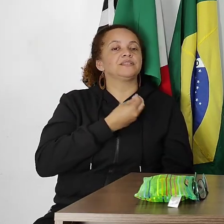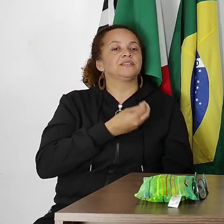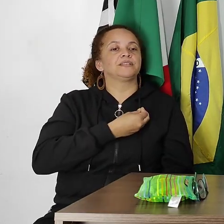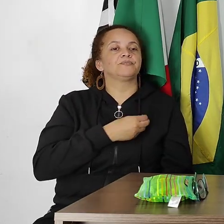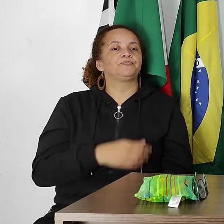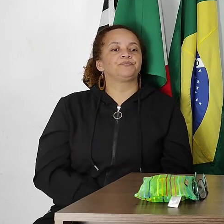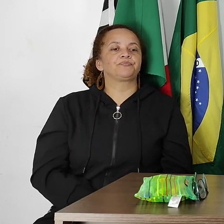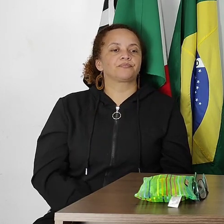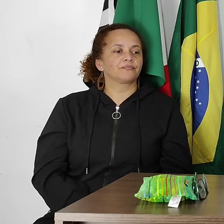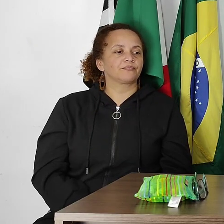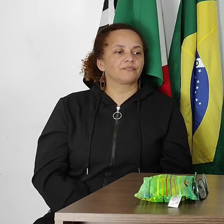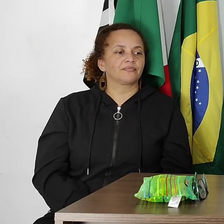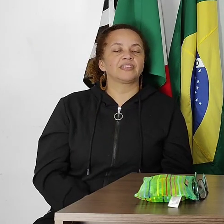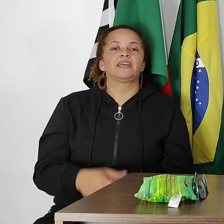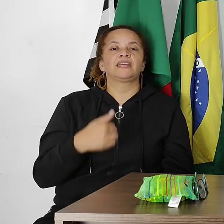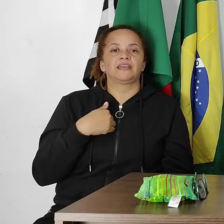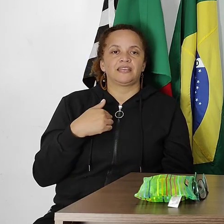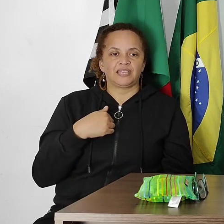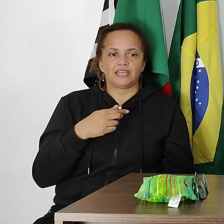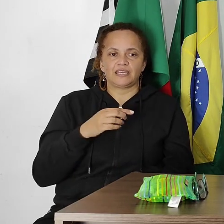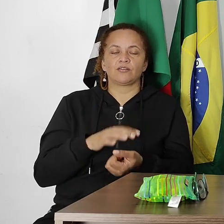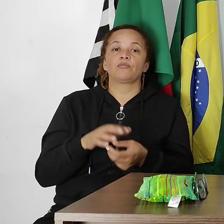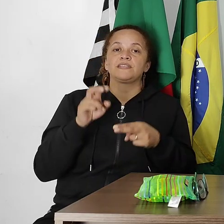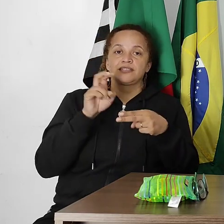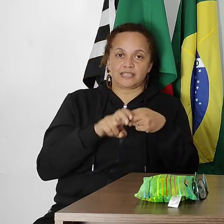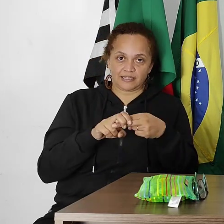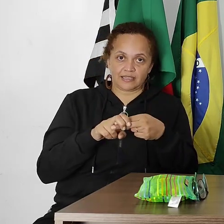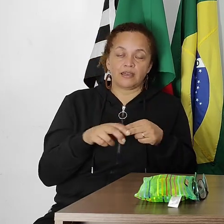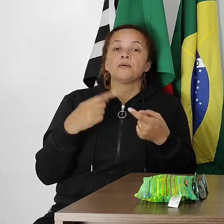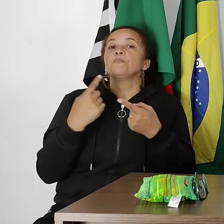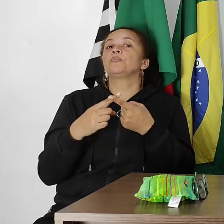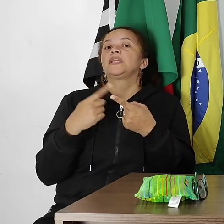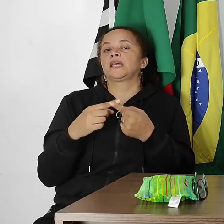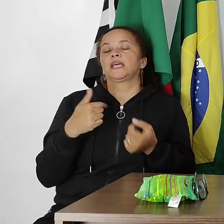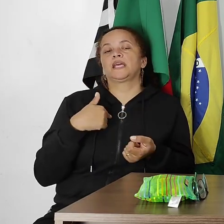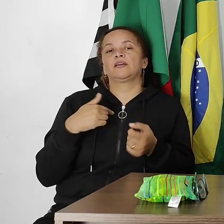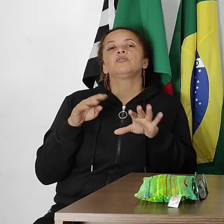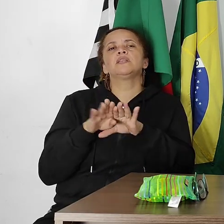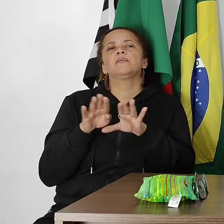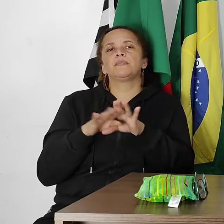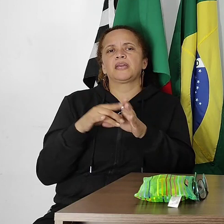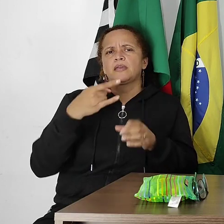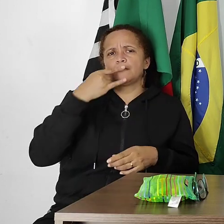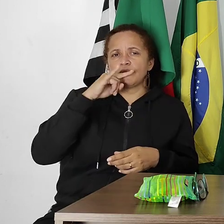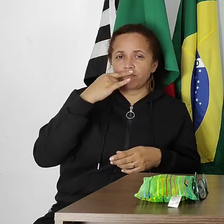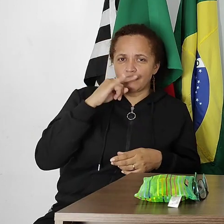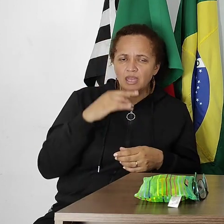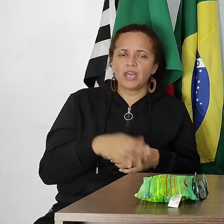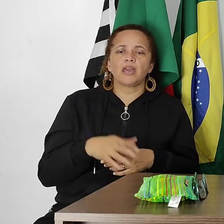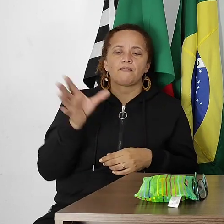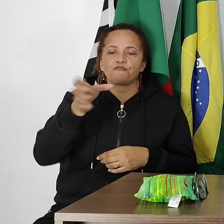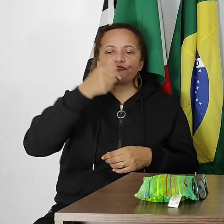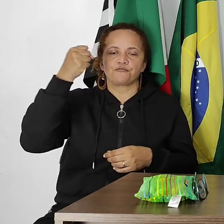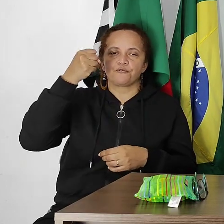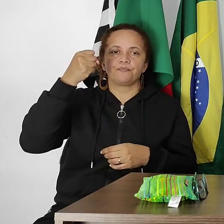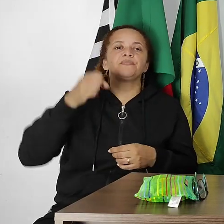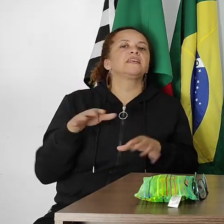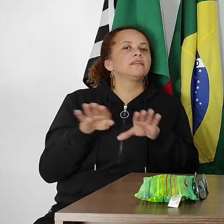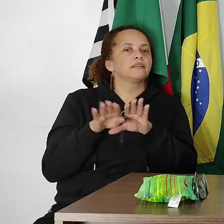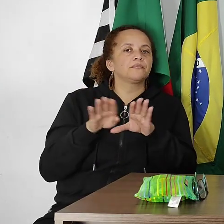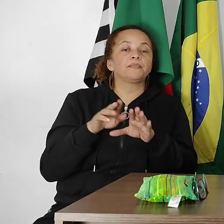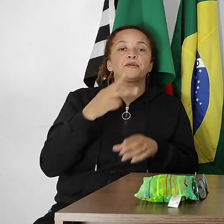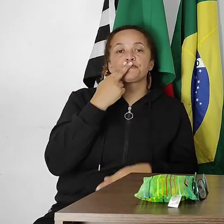eu tinha vícios também, eu bebia e fumava. Eu adorava uma cervejinha e gostava